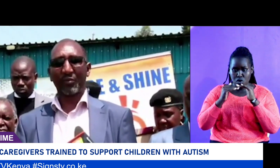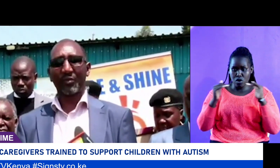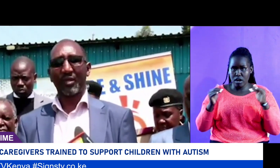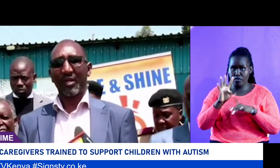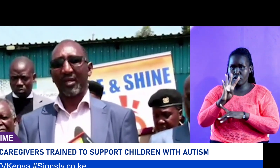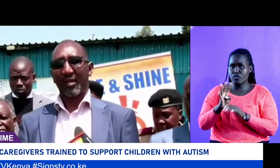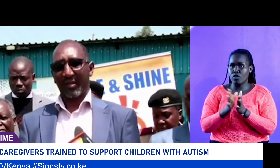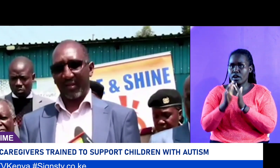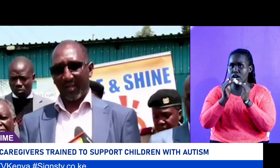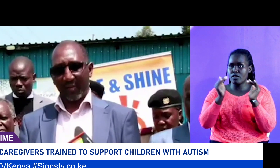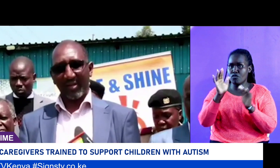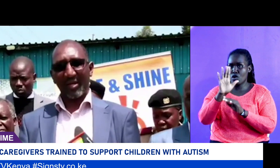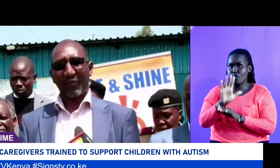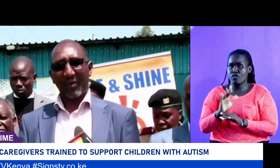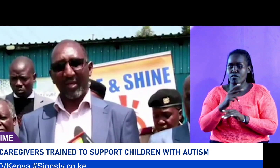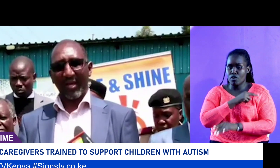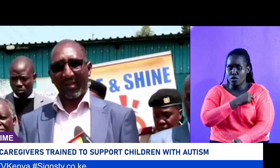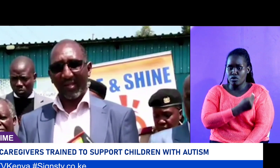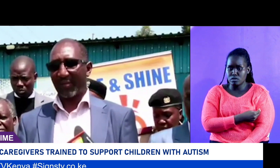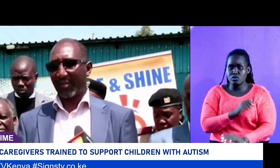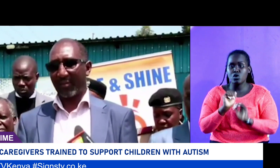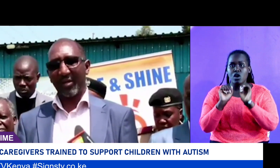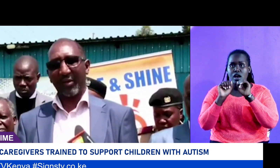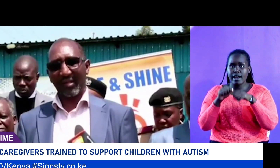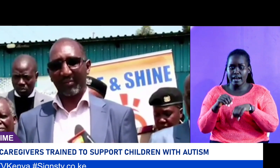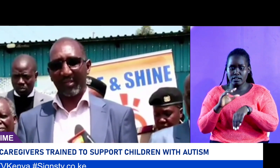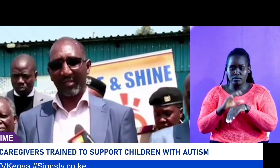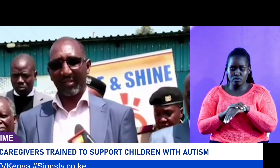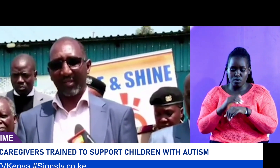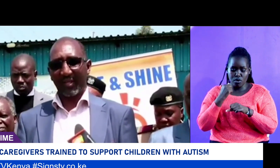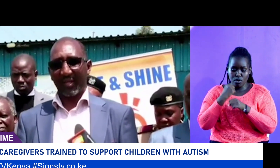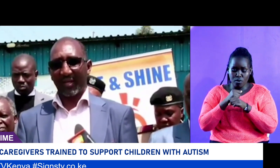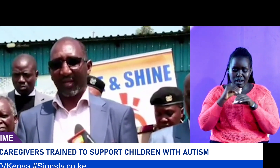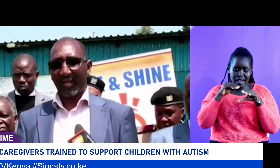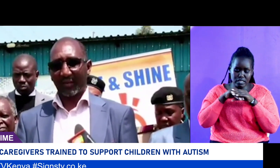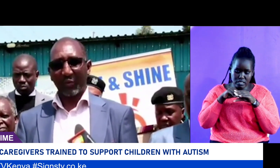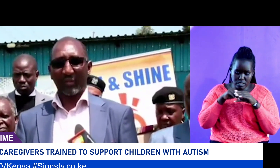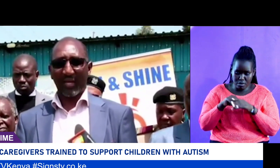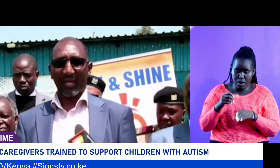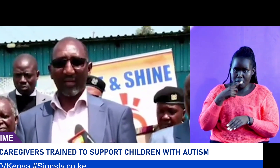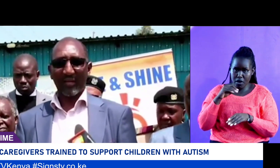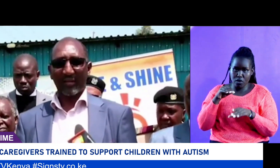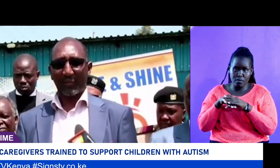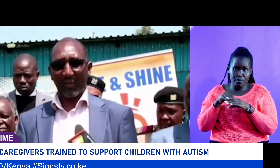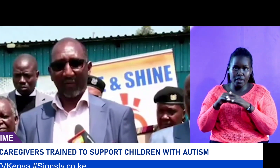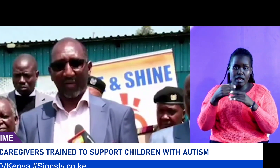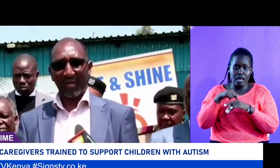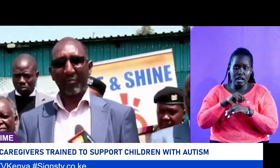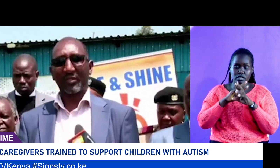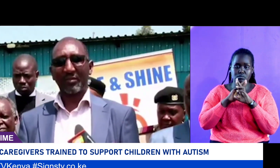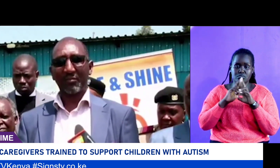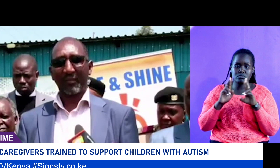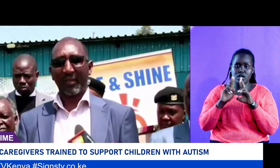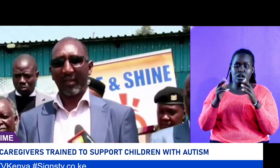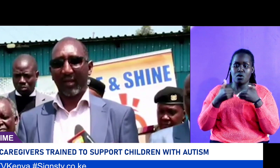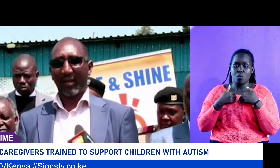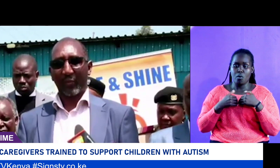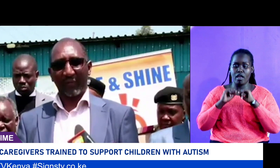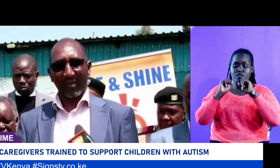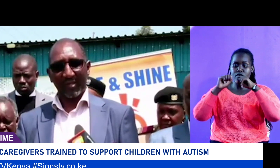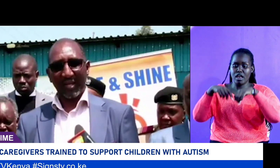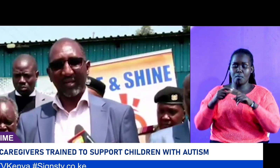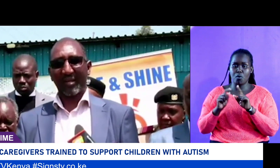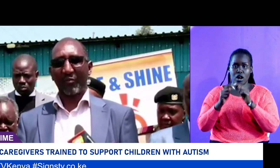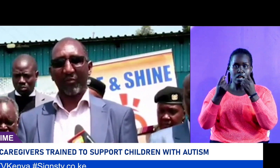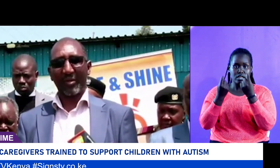5 hospital zinaweza kufanya assessments, medical assessments. Na tuko tayari, we have an able team and